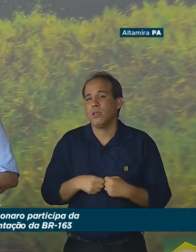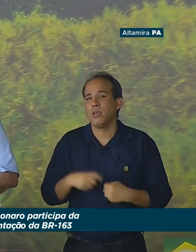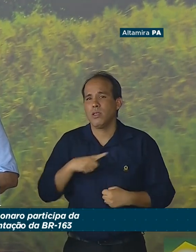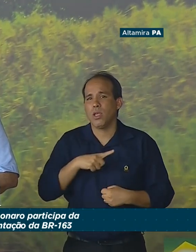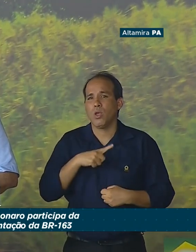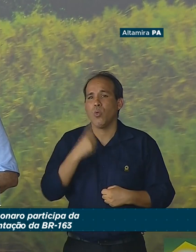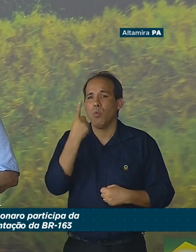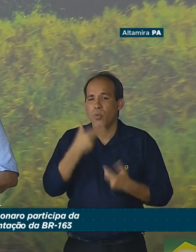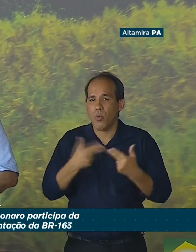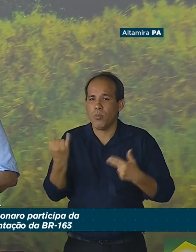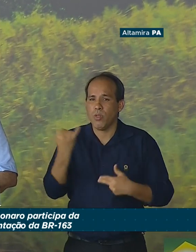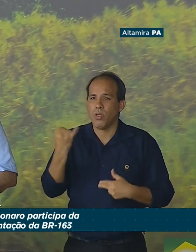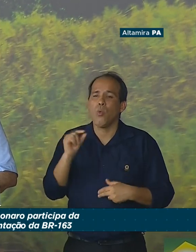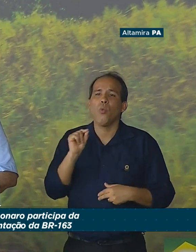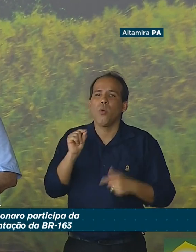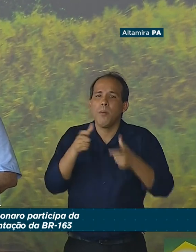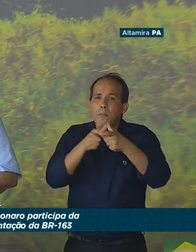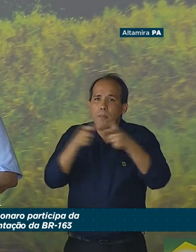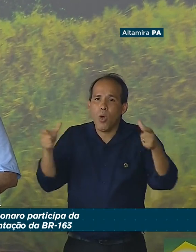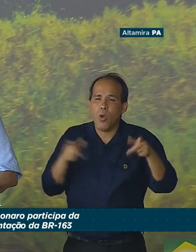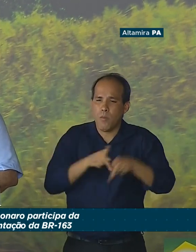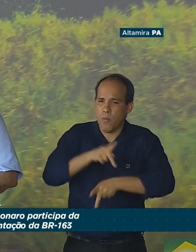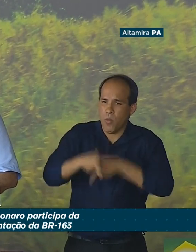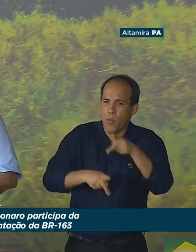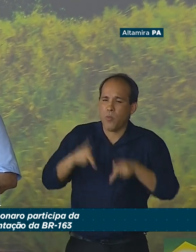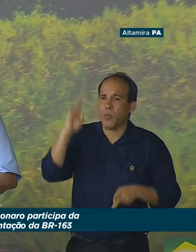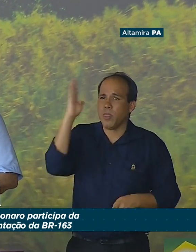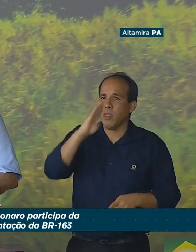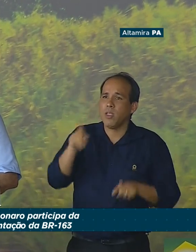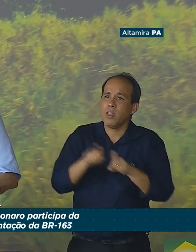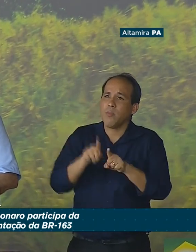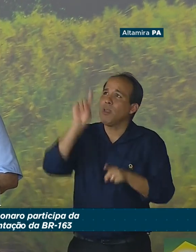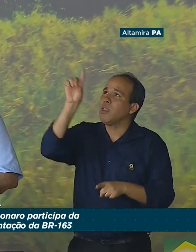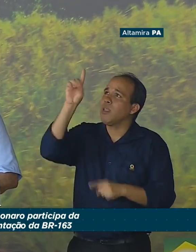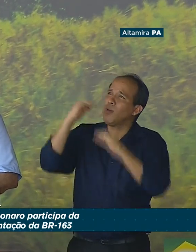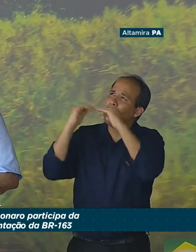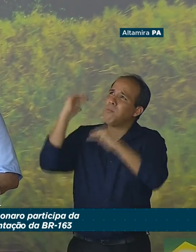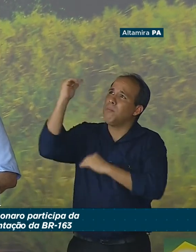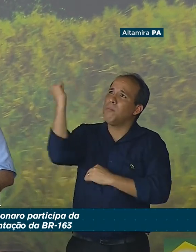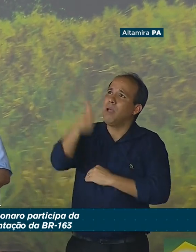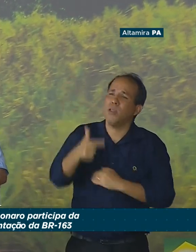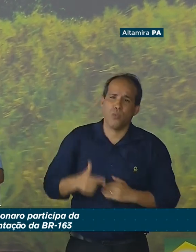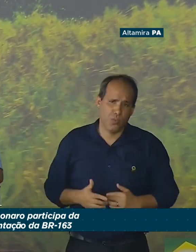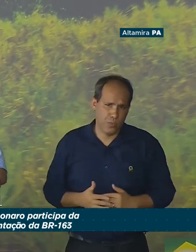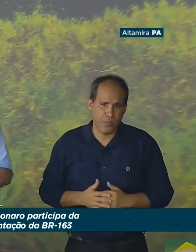importante ao meu lado: grande parte da população e nosso Deus acima de tudo.